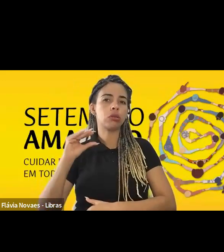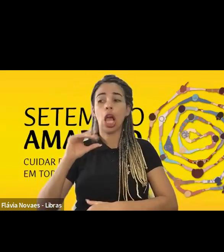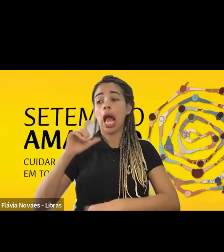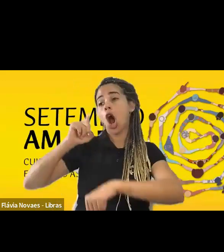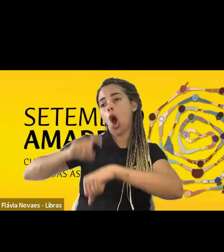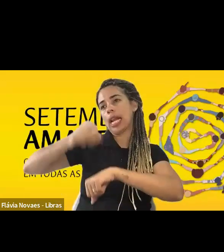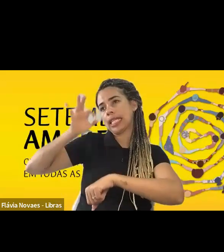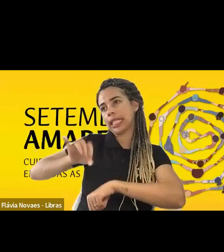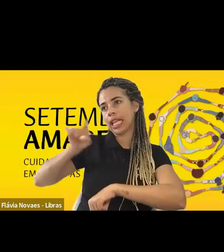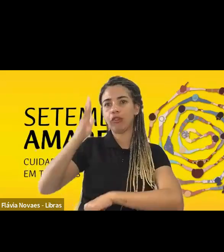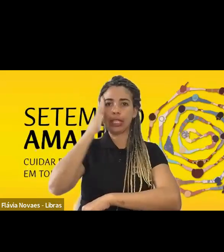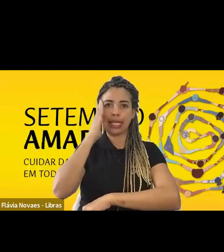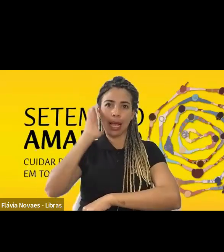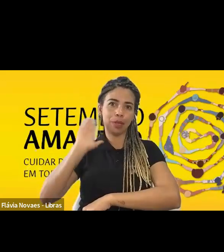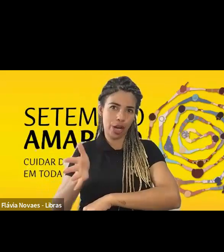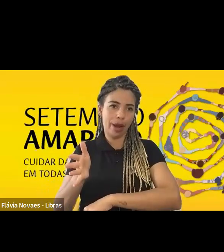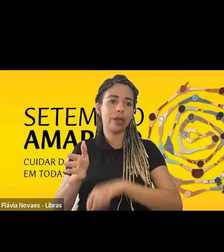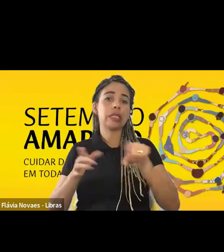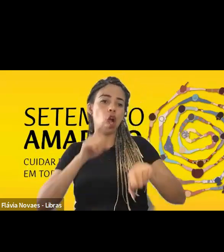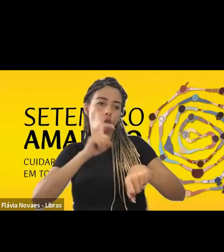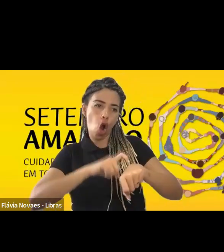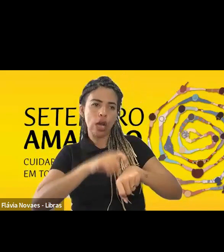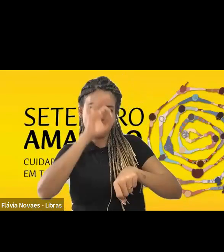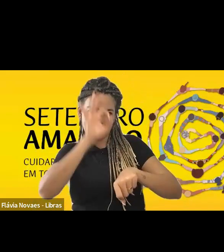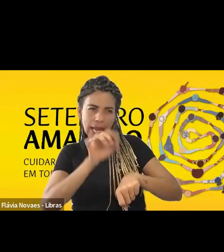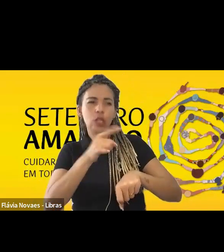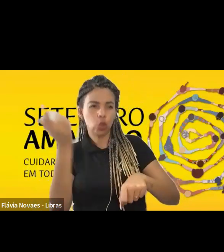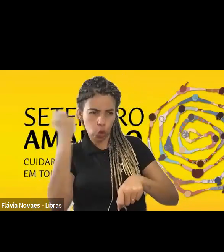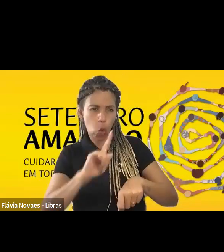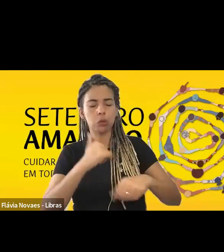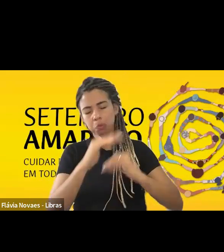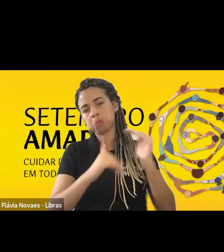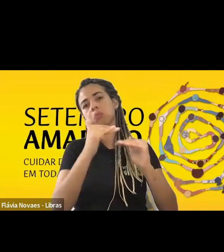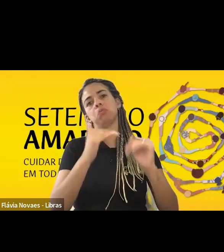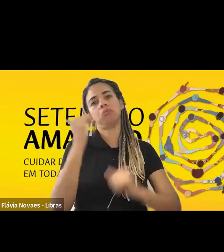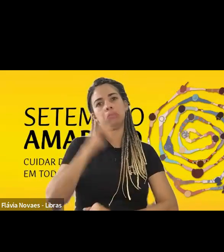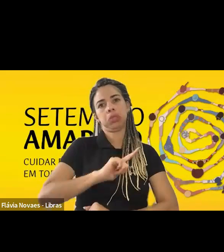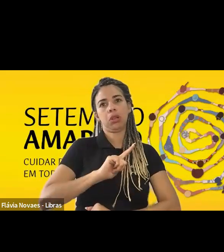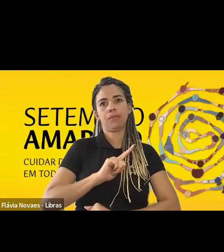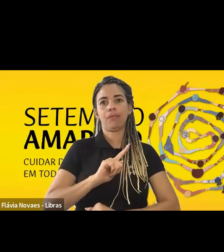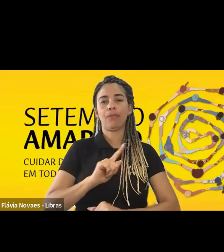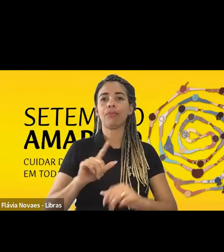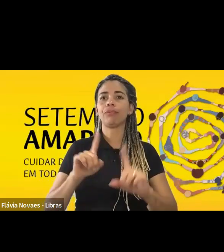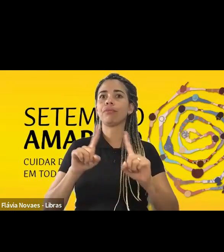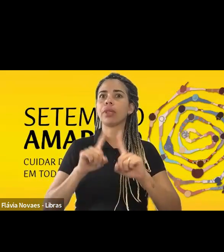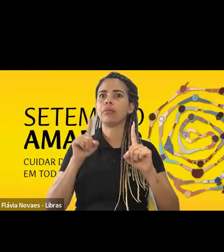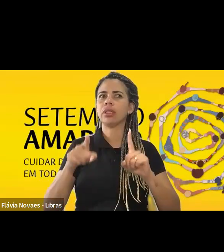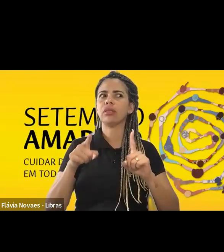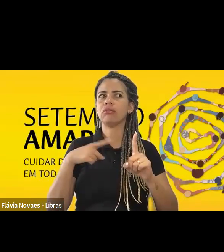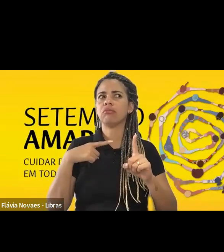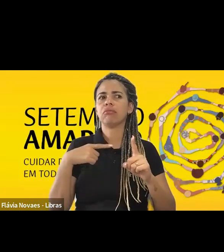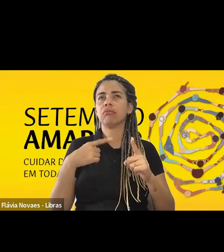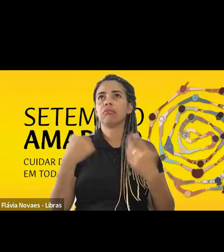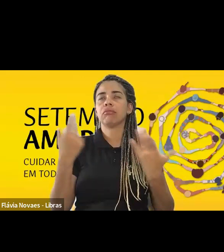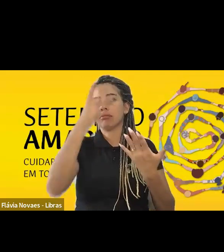você vai saber, na hora certa você vai conseguir alcançar essa autonomia. que é tão esperada,